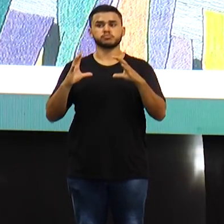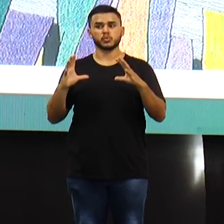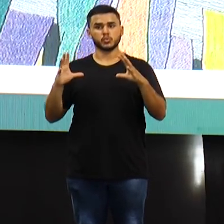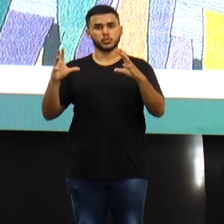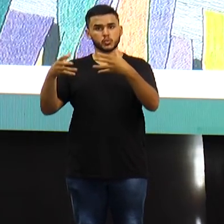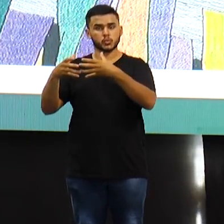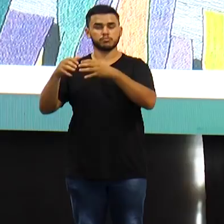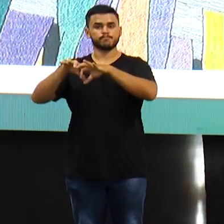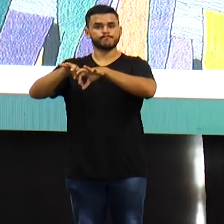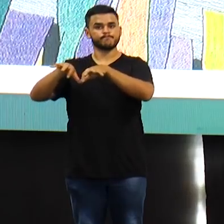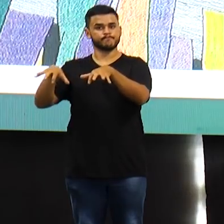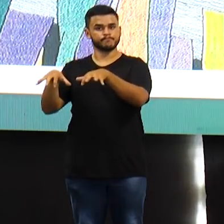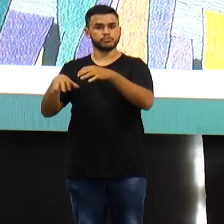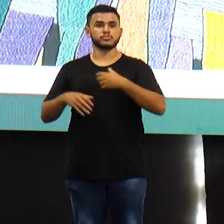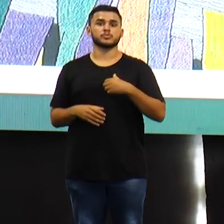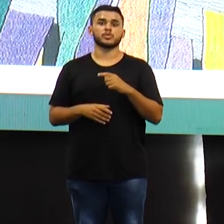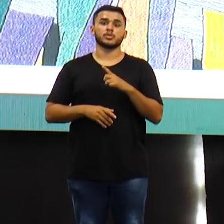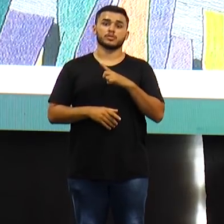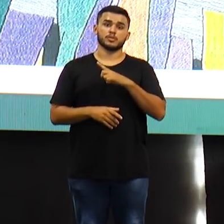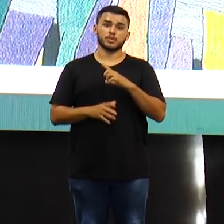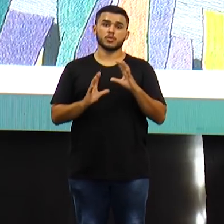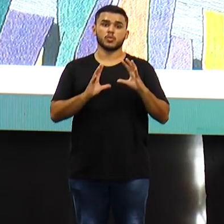Império Turco-Otomano,